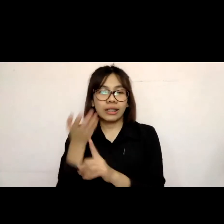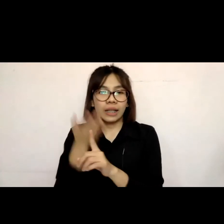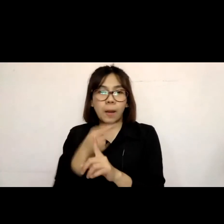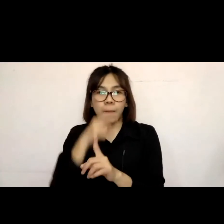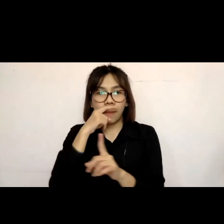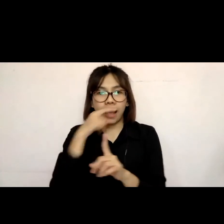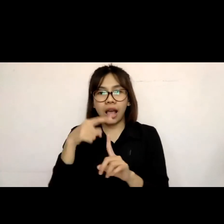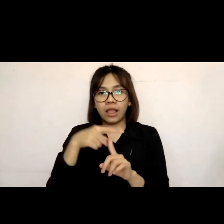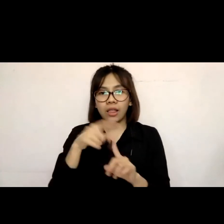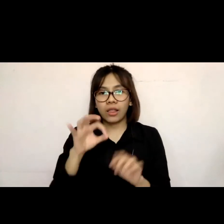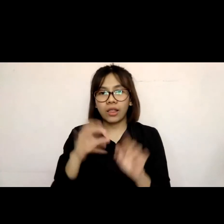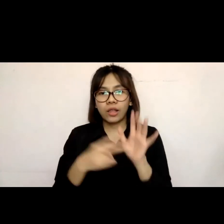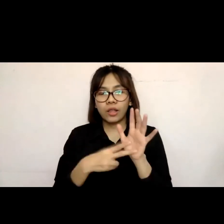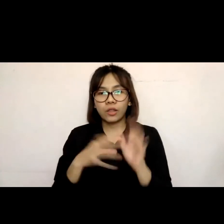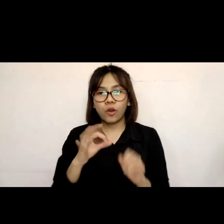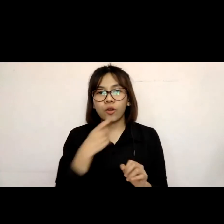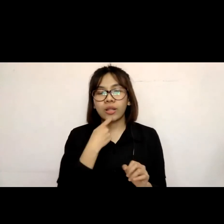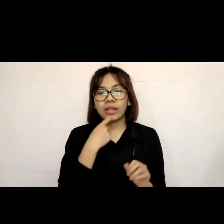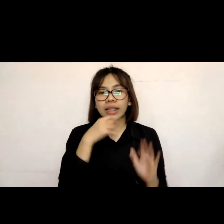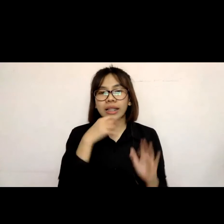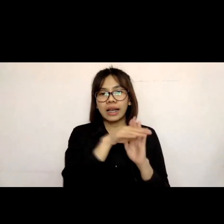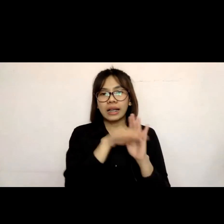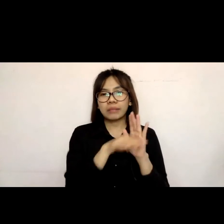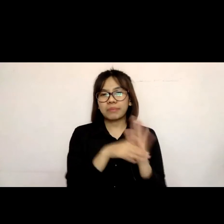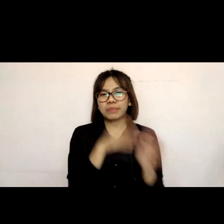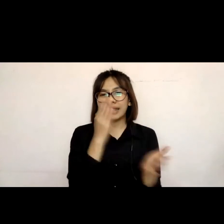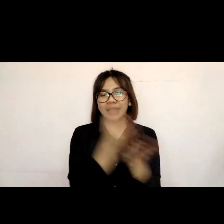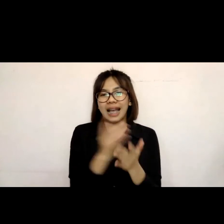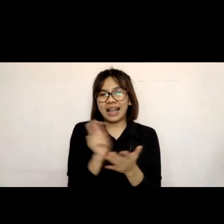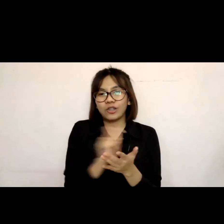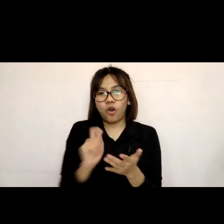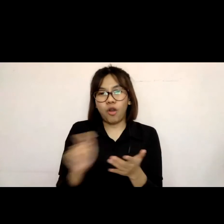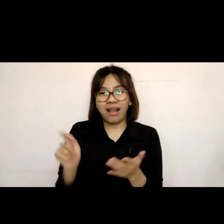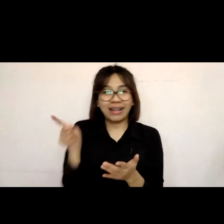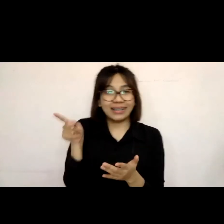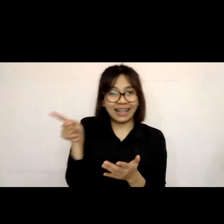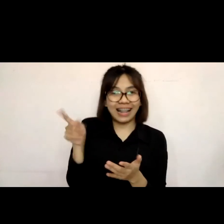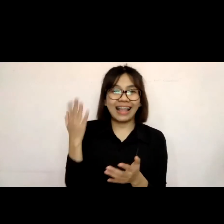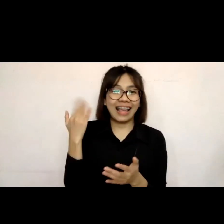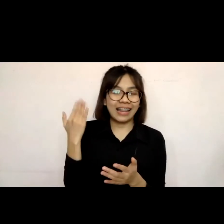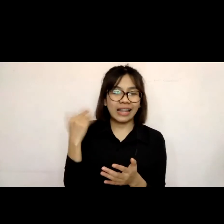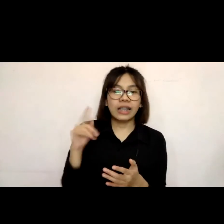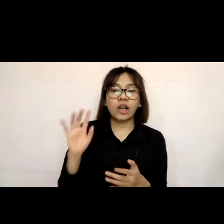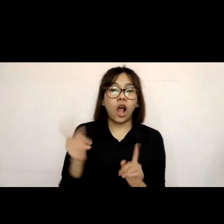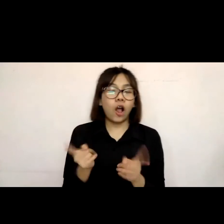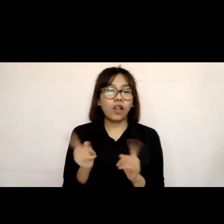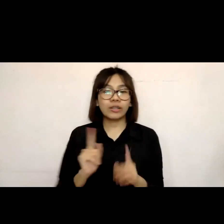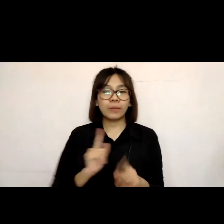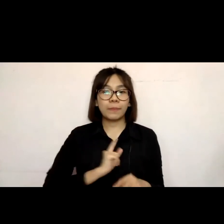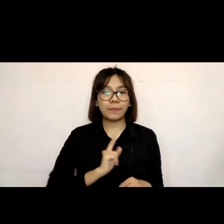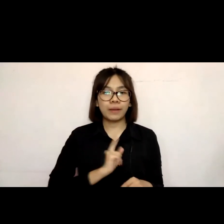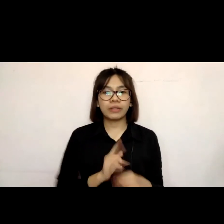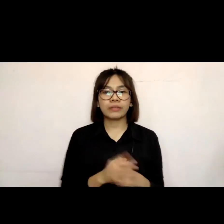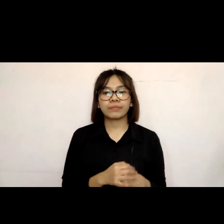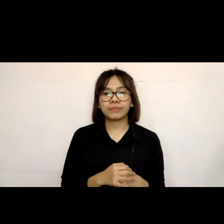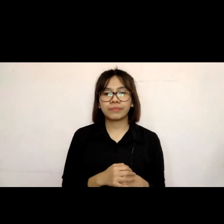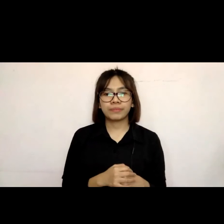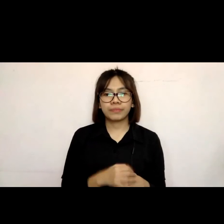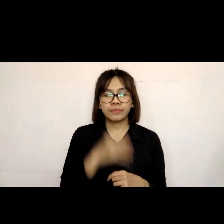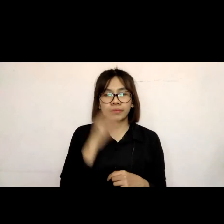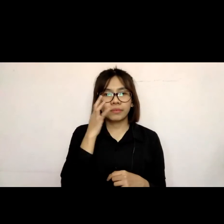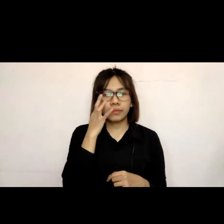menghindari diskriminatif antar sesama teman untuk sekolah dan untuk sekolah saya yang tercinta. Semoga terus